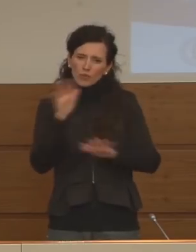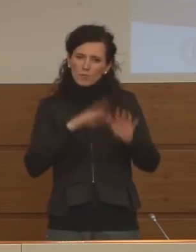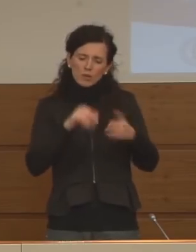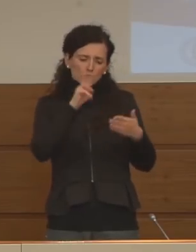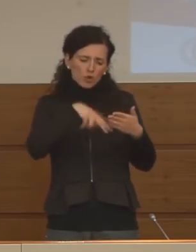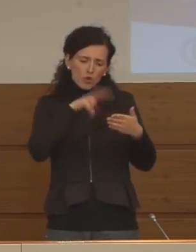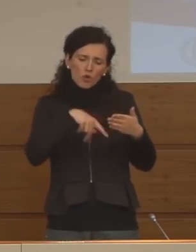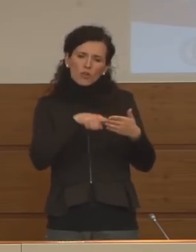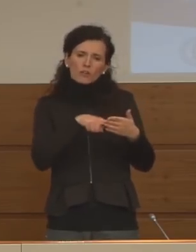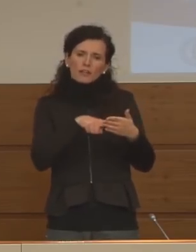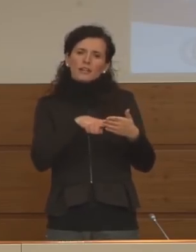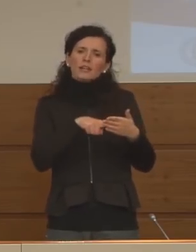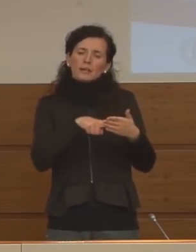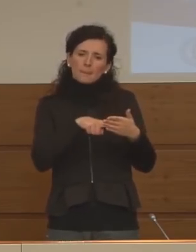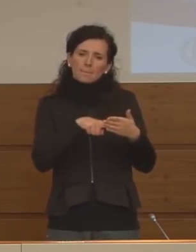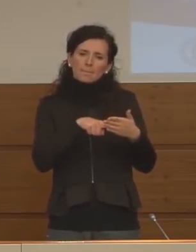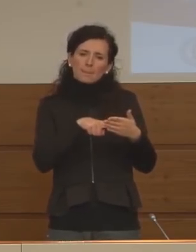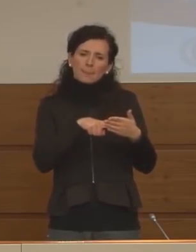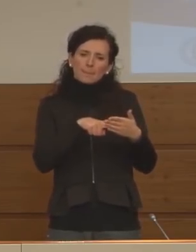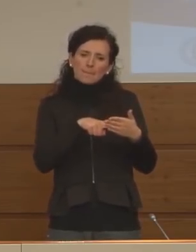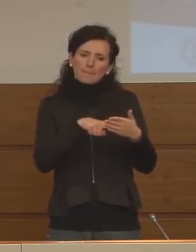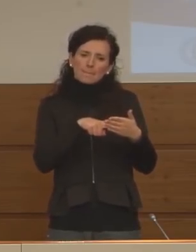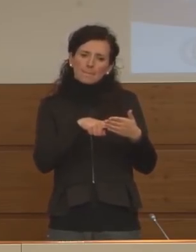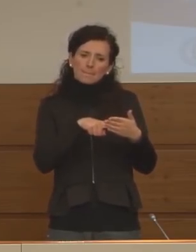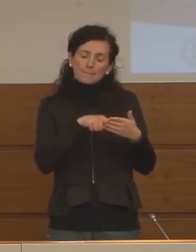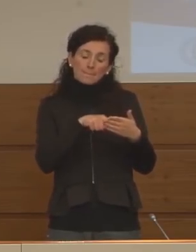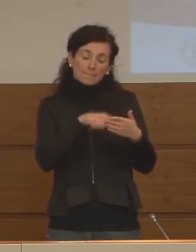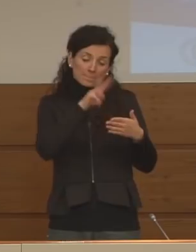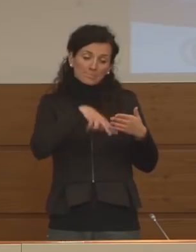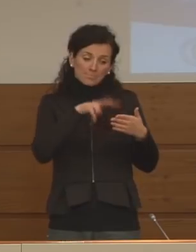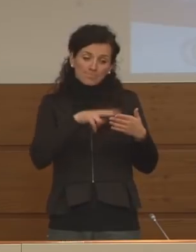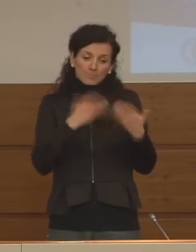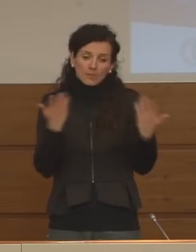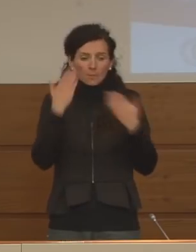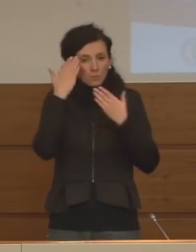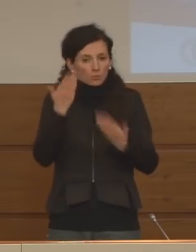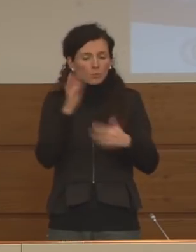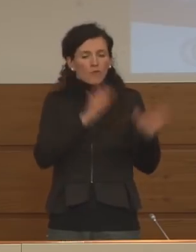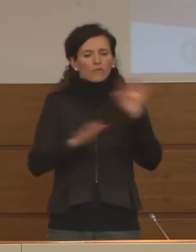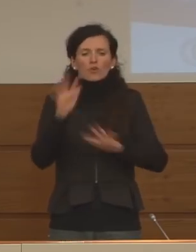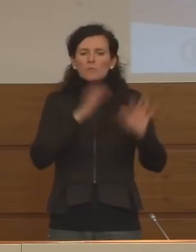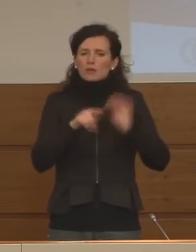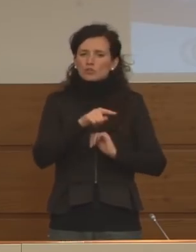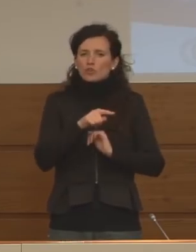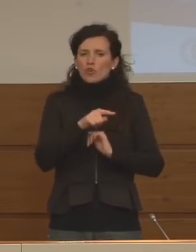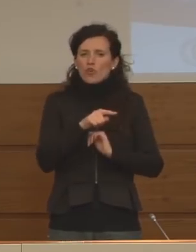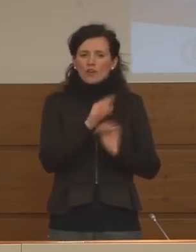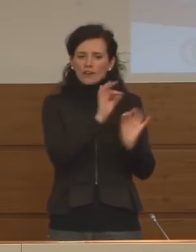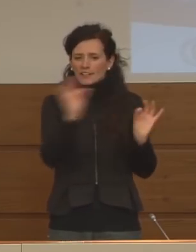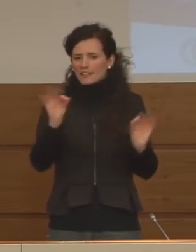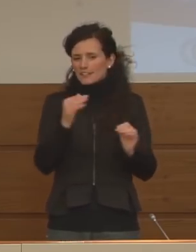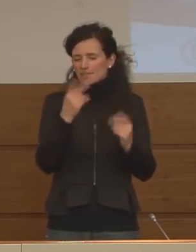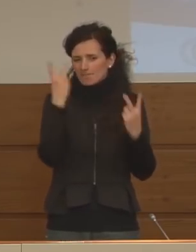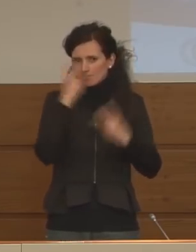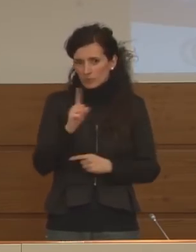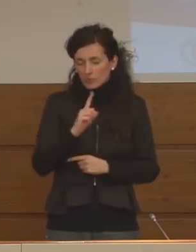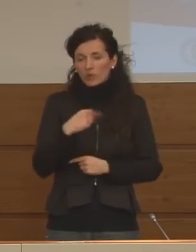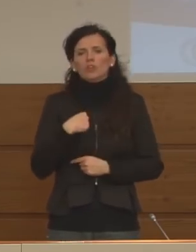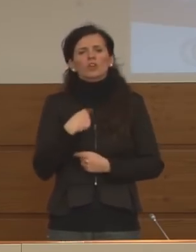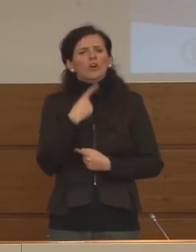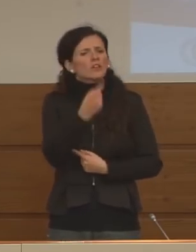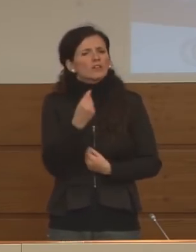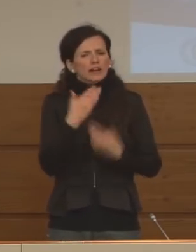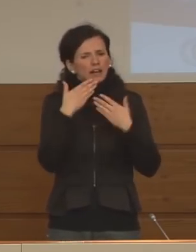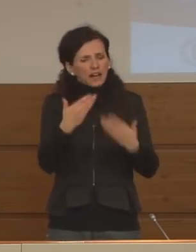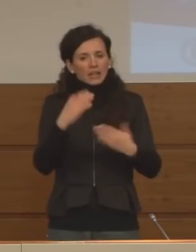hanno la caratteristica della veridicità per ringraziare anzitutto la consip